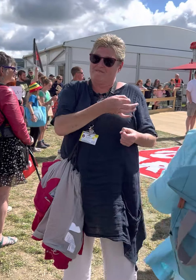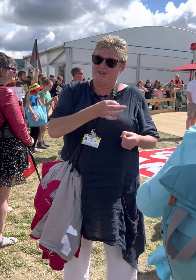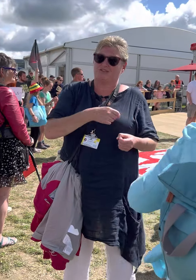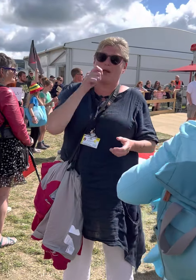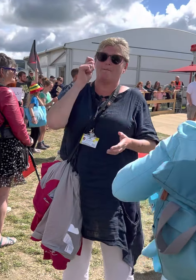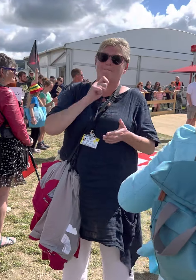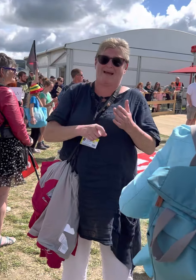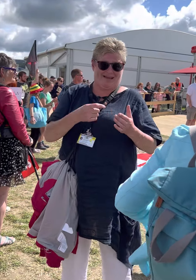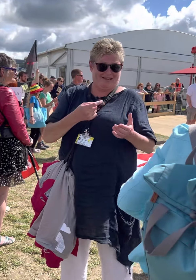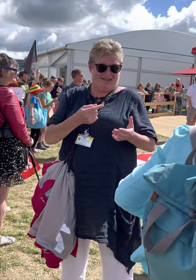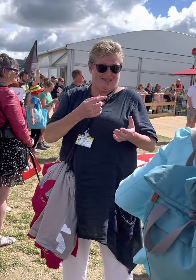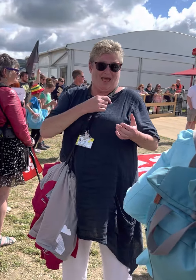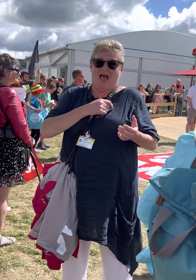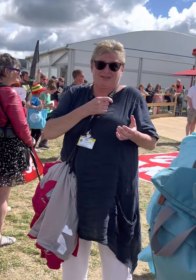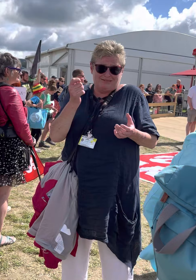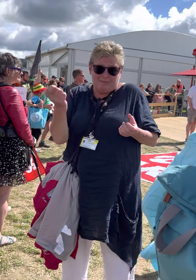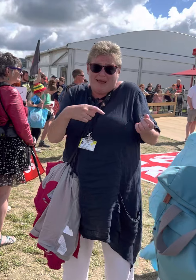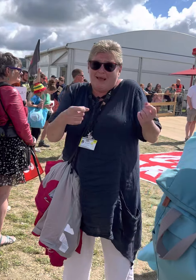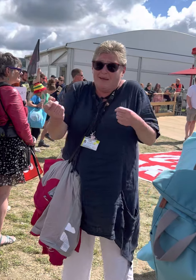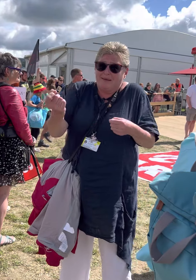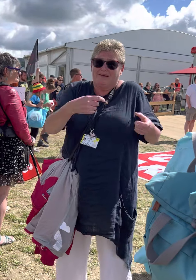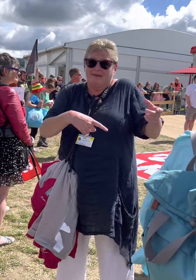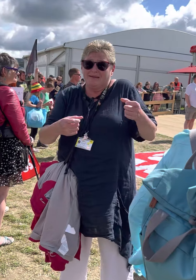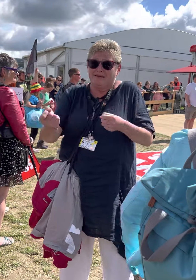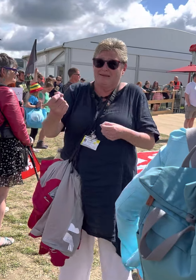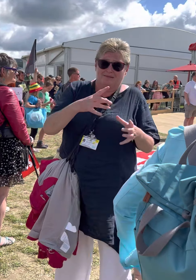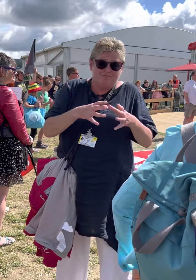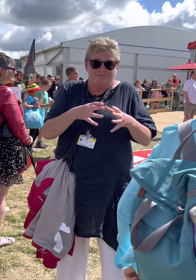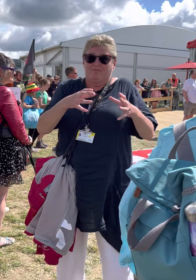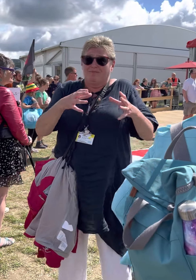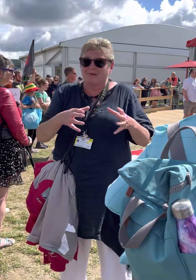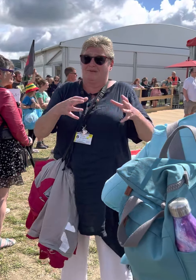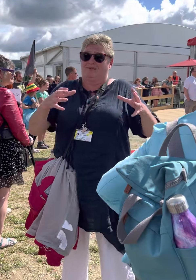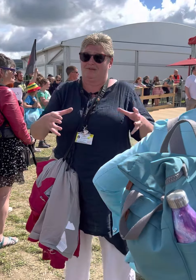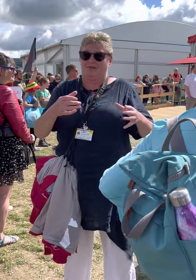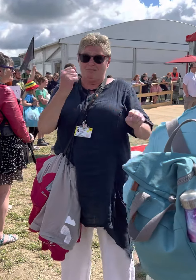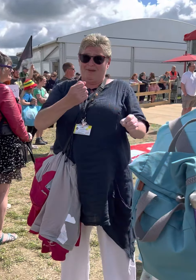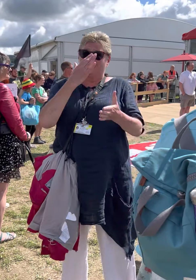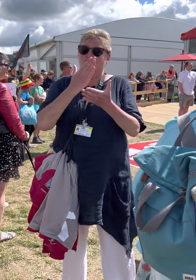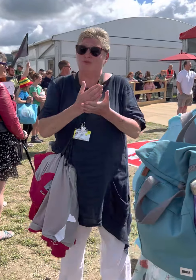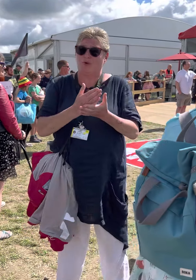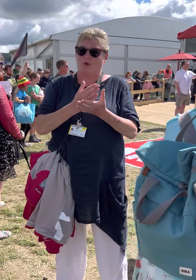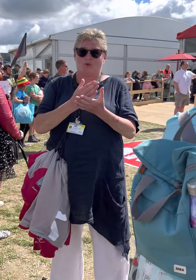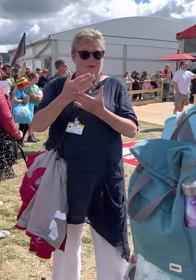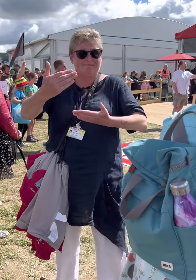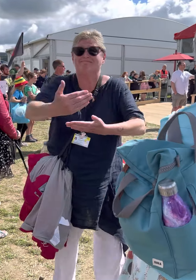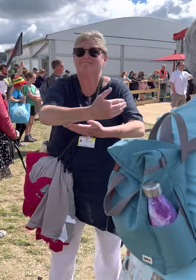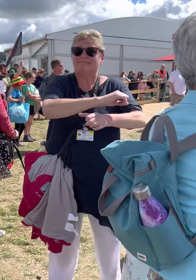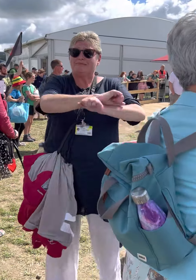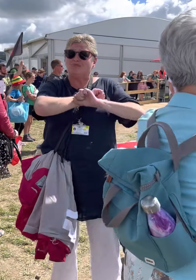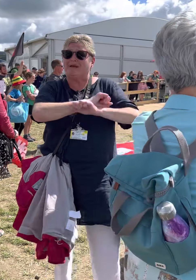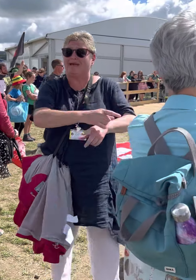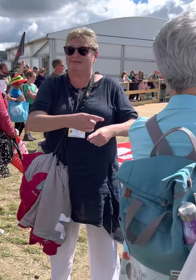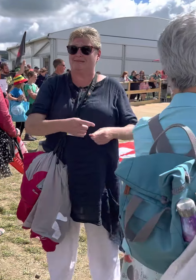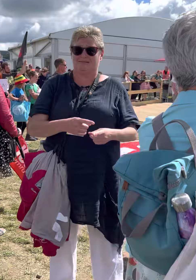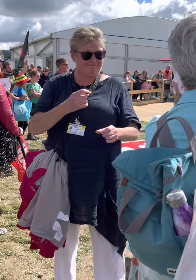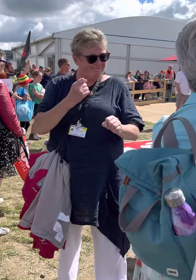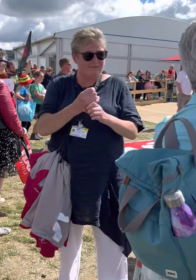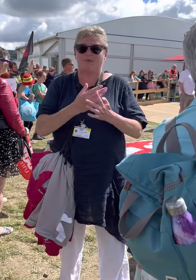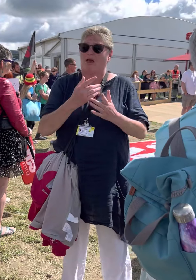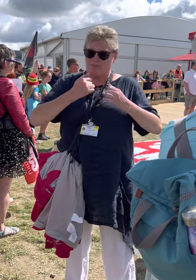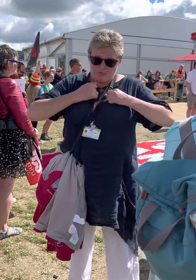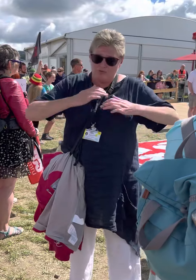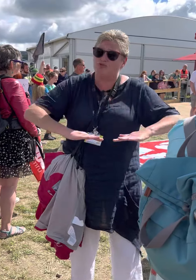prynu calonnau ein pentrefi a trefi ni i gwneud yn siŵr da ni'n cadw nhw'n saff mwyn